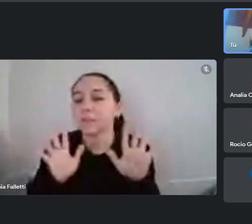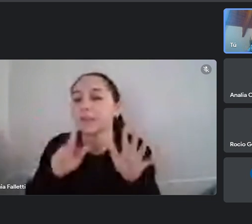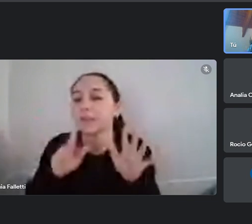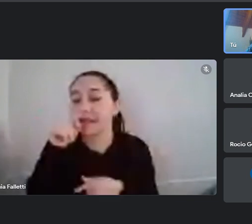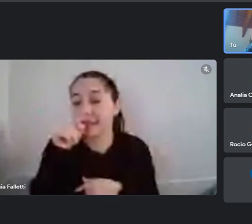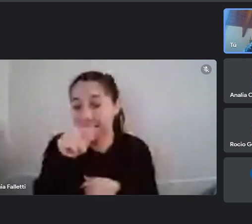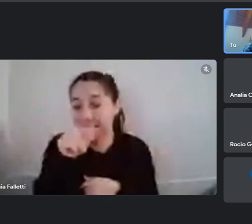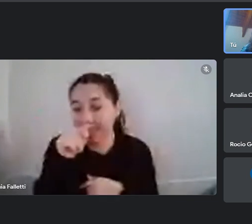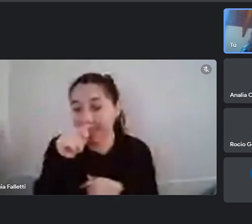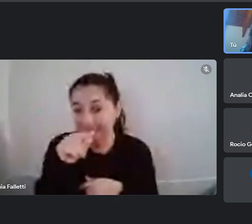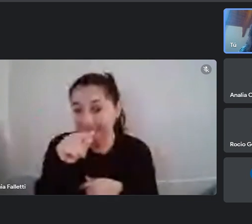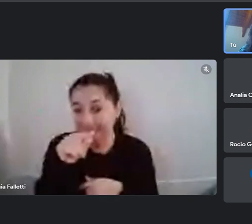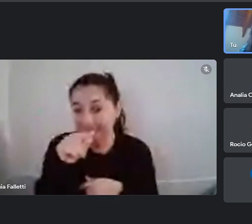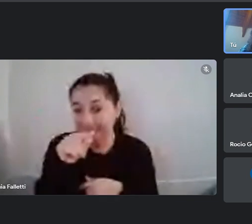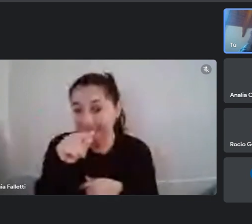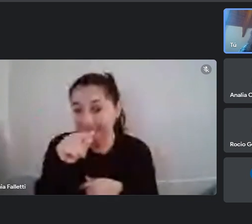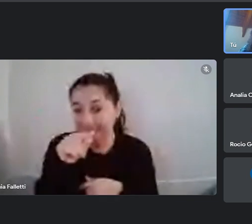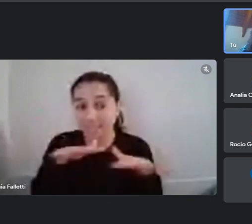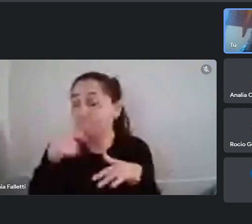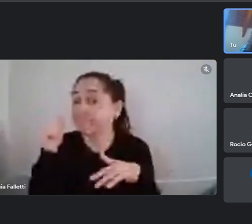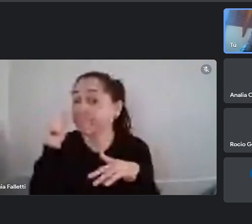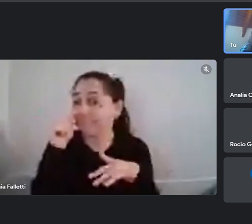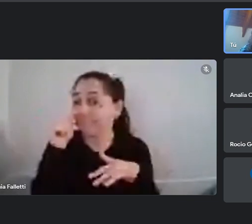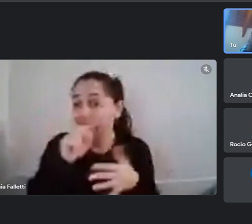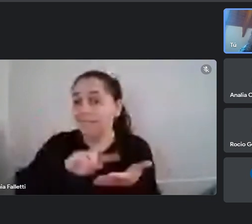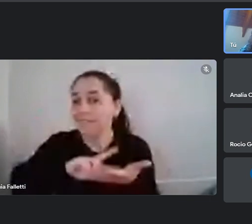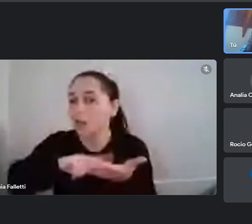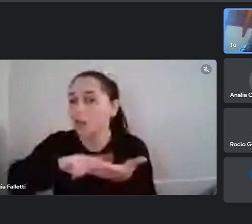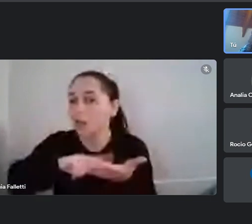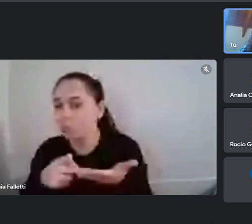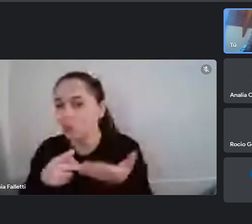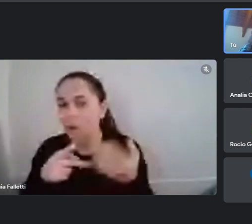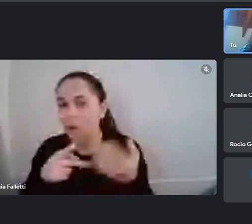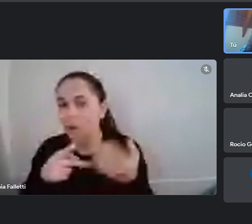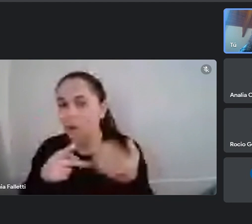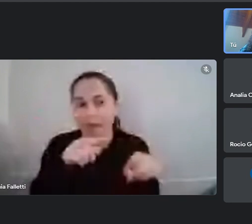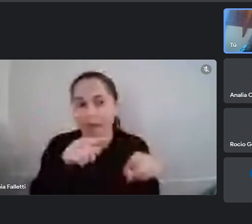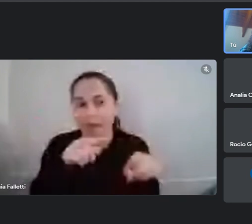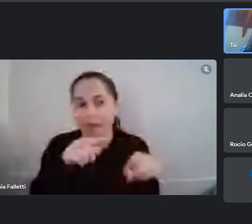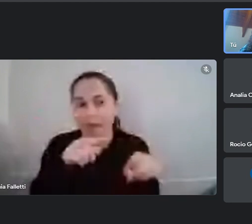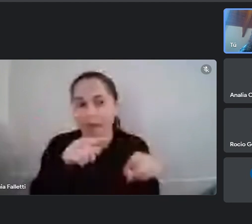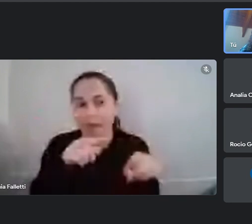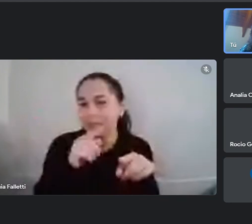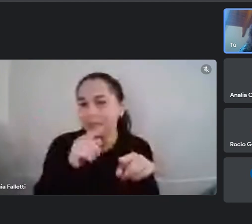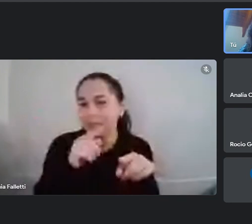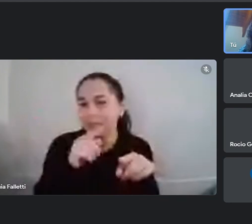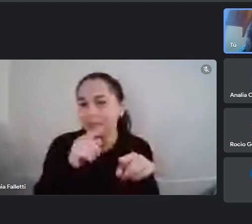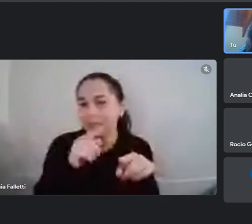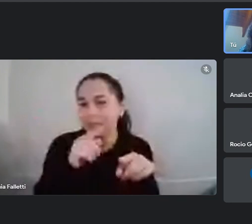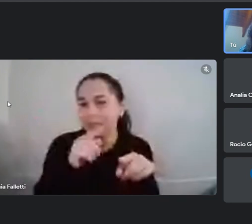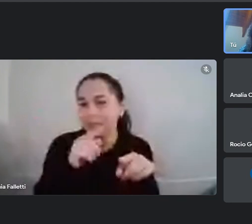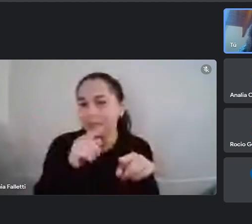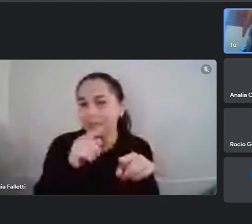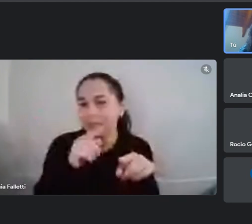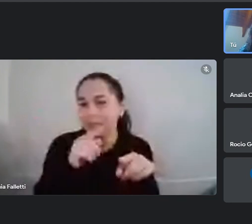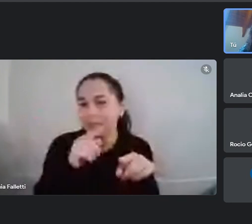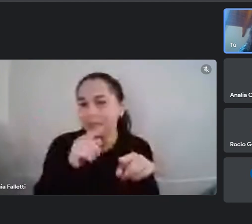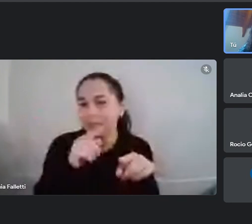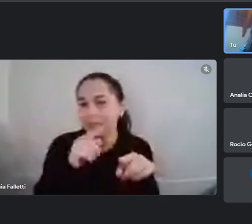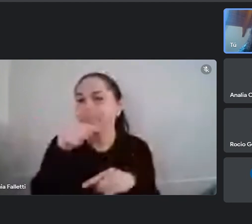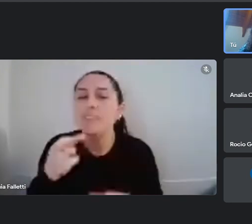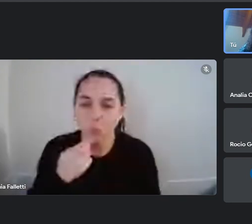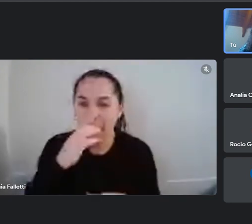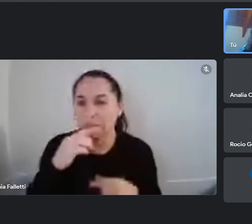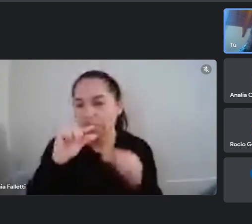la actividad 19. La traducen y analizamos otra vez los ING y vemos la